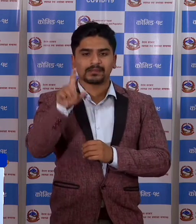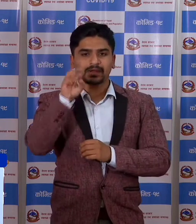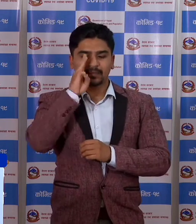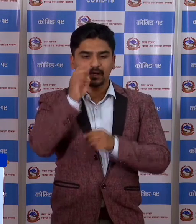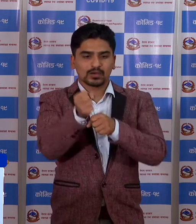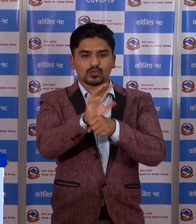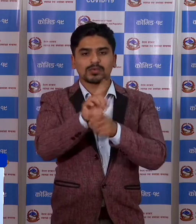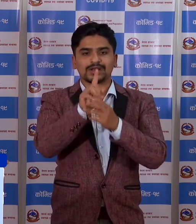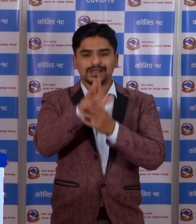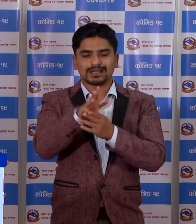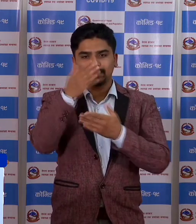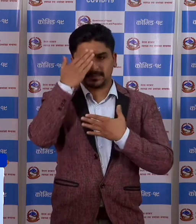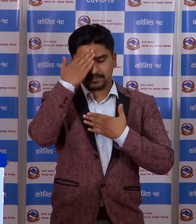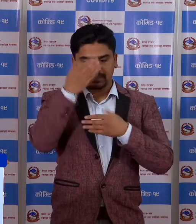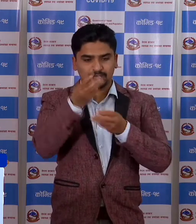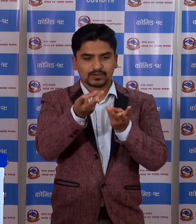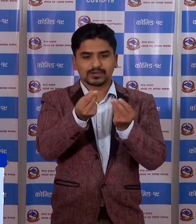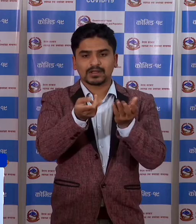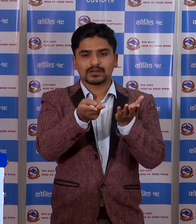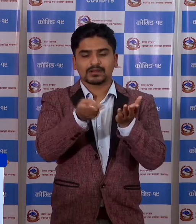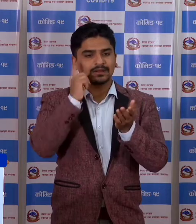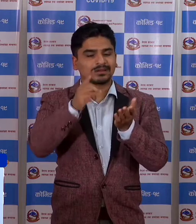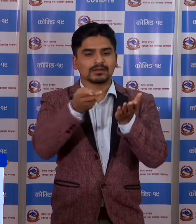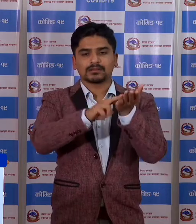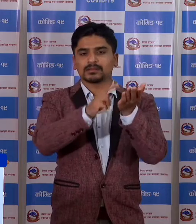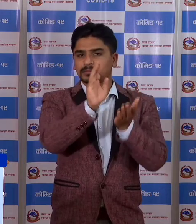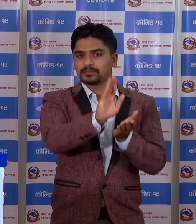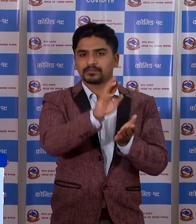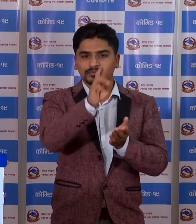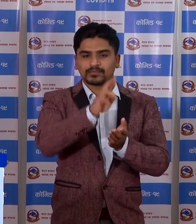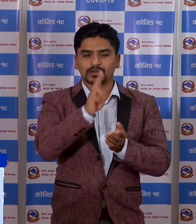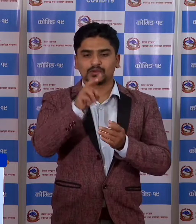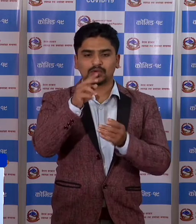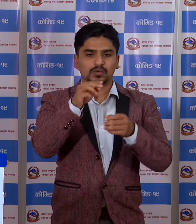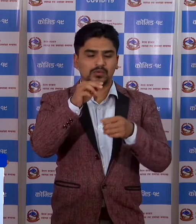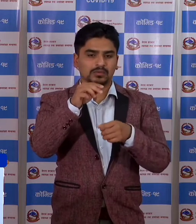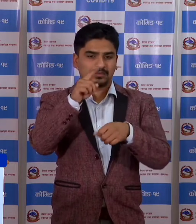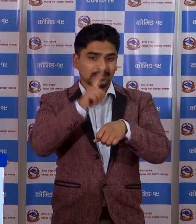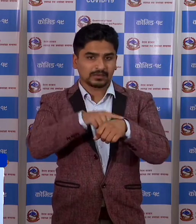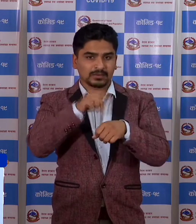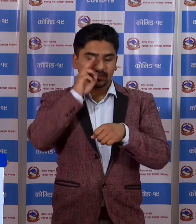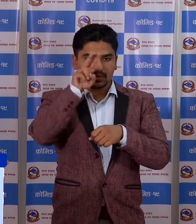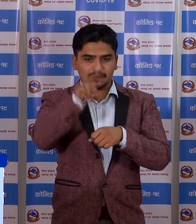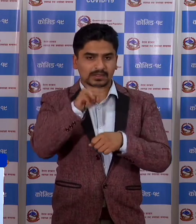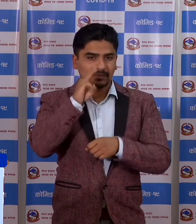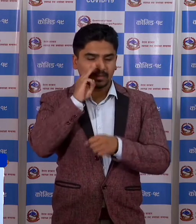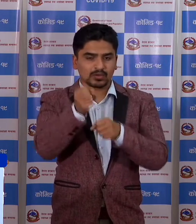नेपालमा COVID-19 को संक्रमणको संख्या बढिरहेको छ, र यस अवसरमा यो